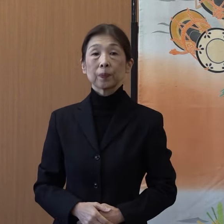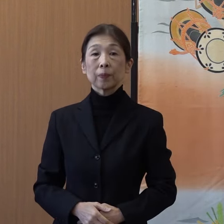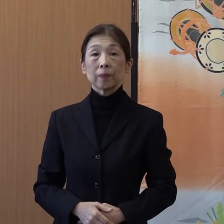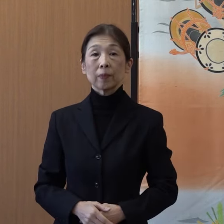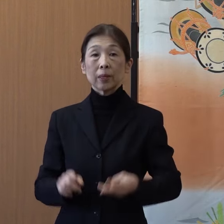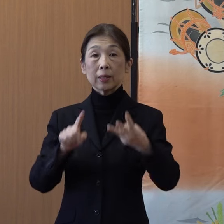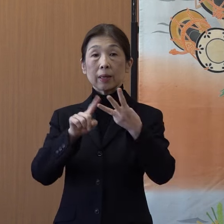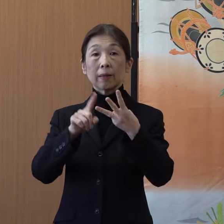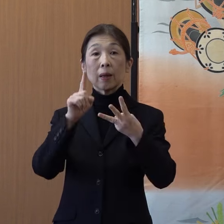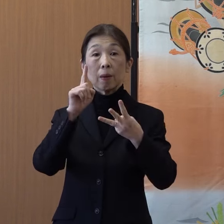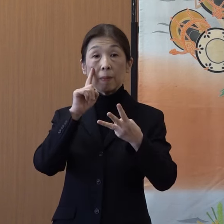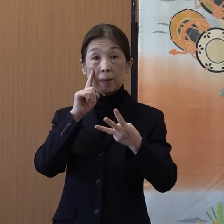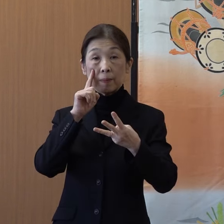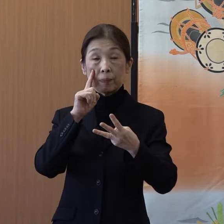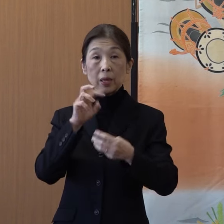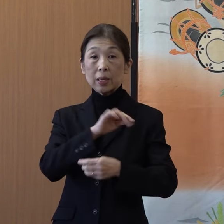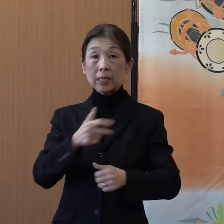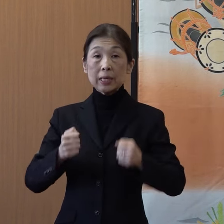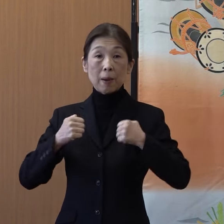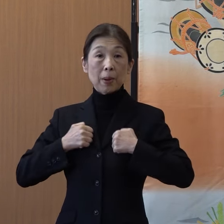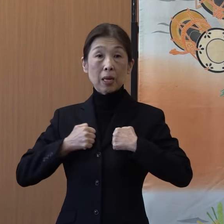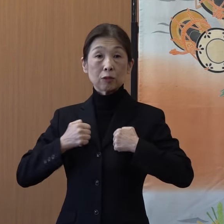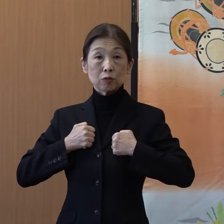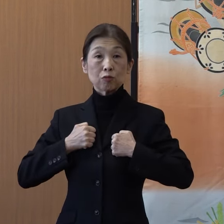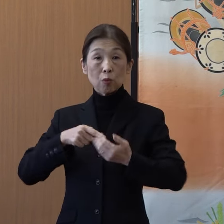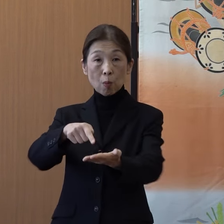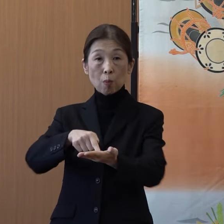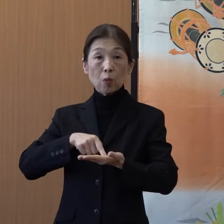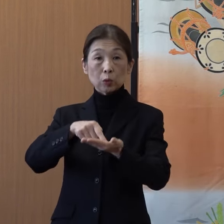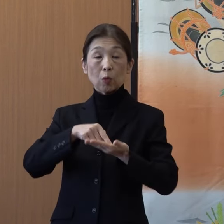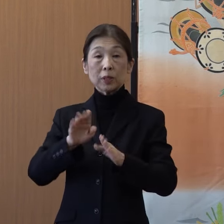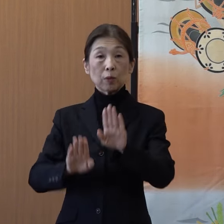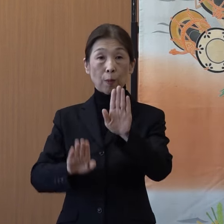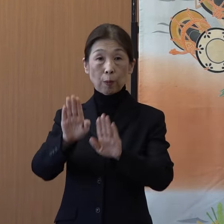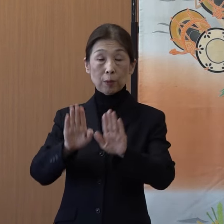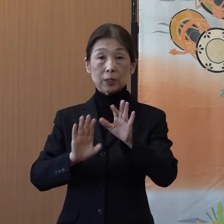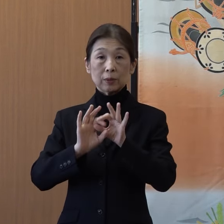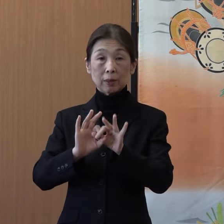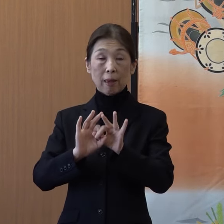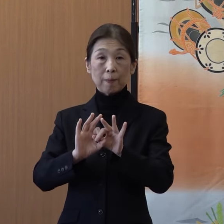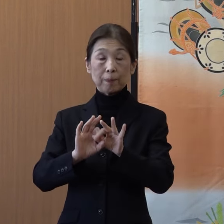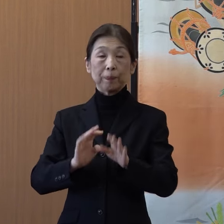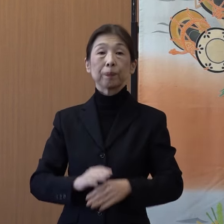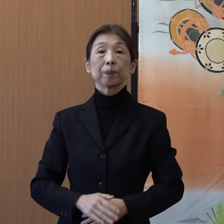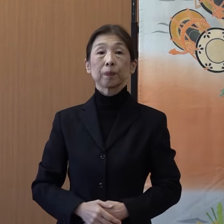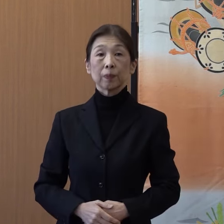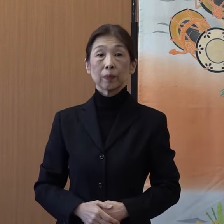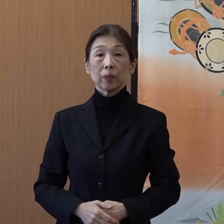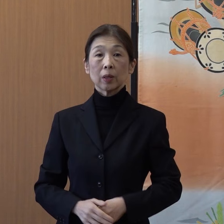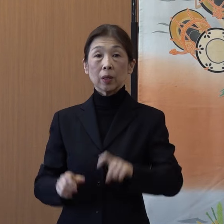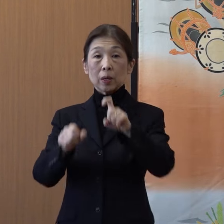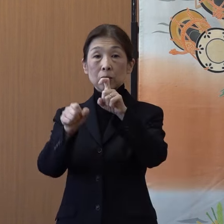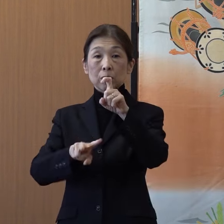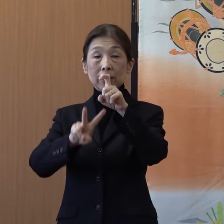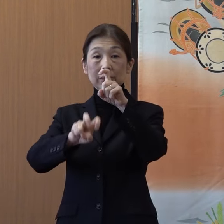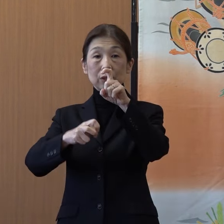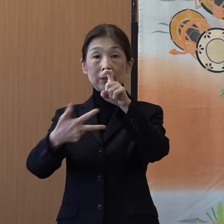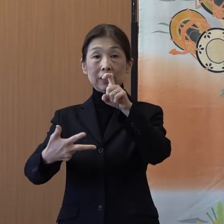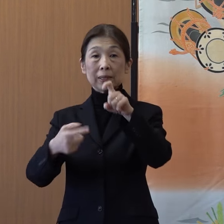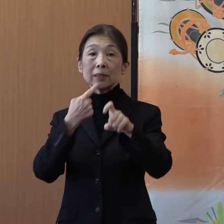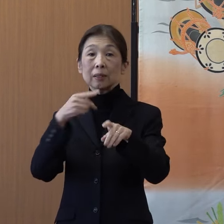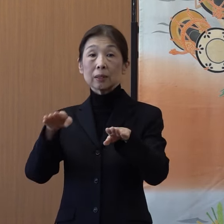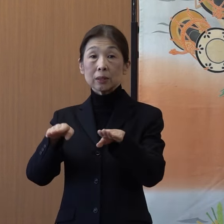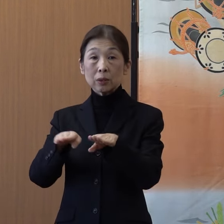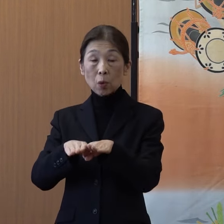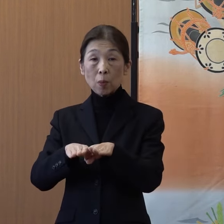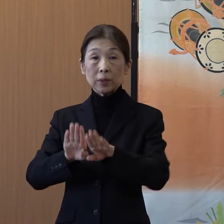3点目、金沢マラソンのエントリー状況についてであります。10月27日日曜日に開催